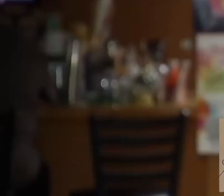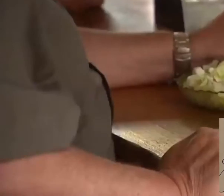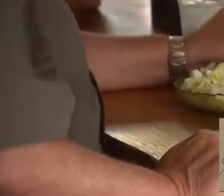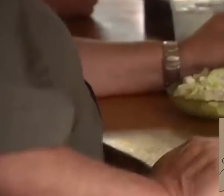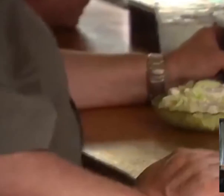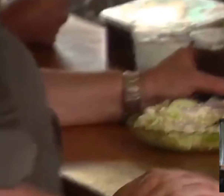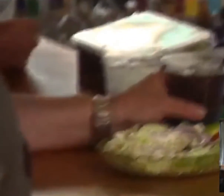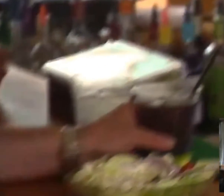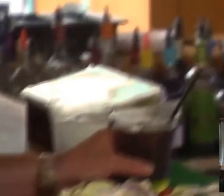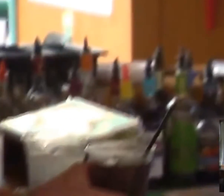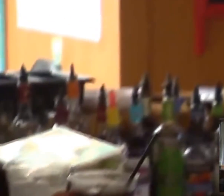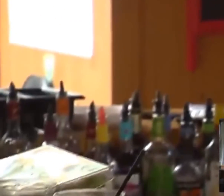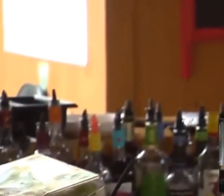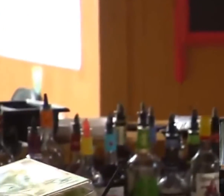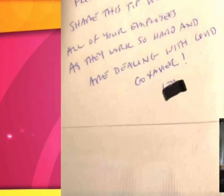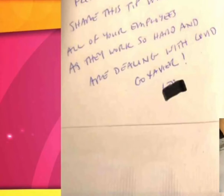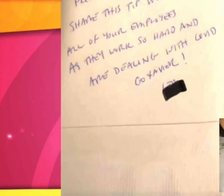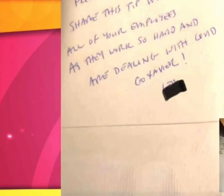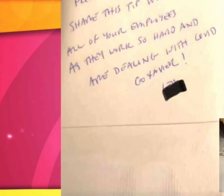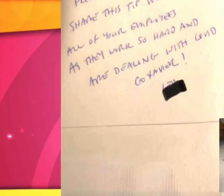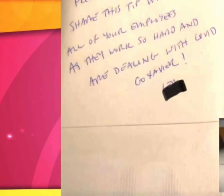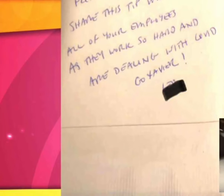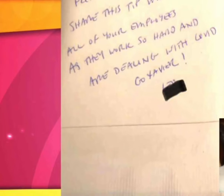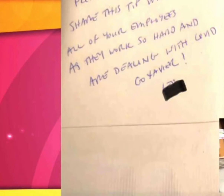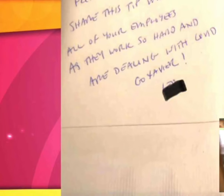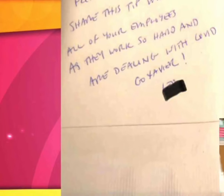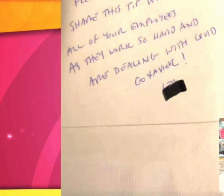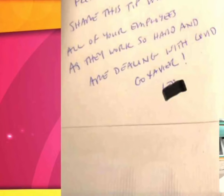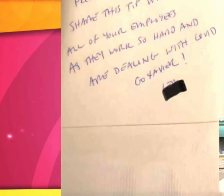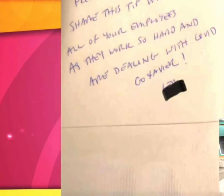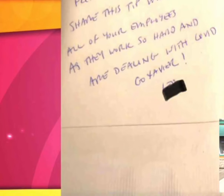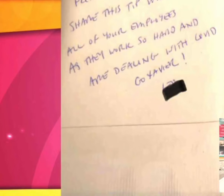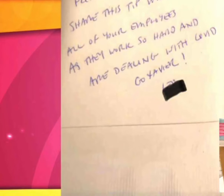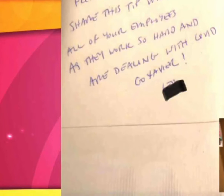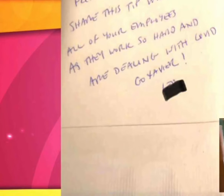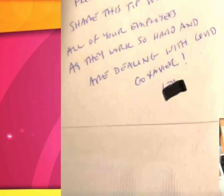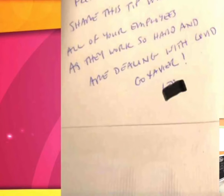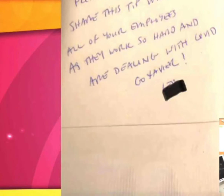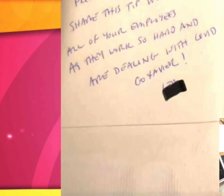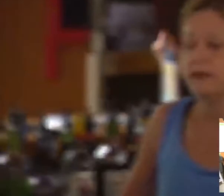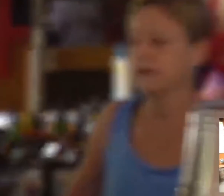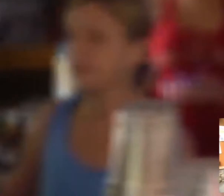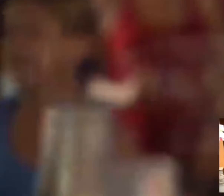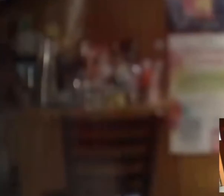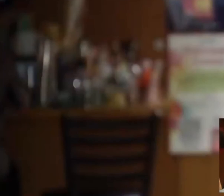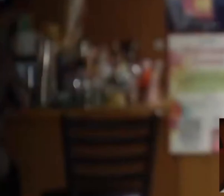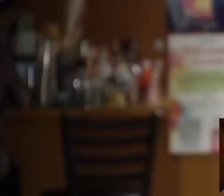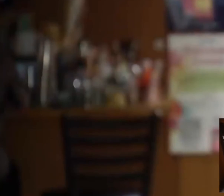रेस्टोरेंट में 2800 रुपये खाने के बिल पर दिए 11,80,000। फेसबुक पर रेस्टोरेंट के ओनर ने बिल की पिक शेयर करी